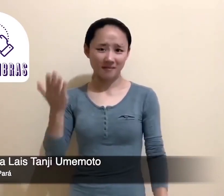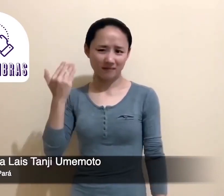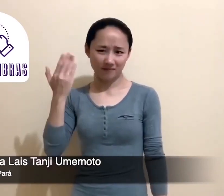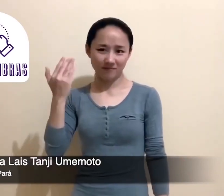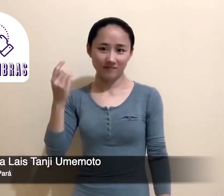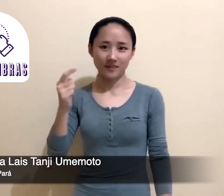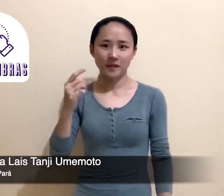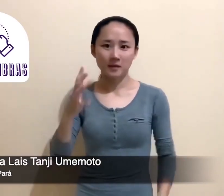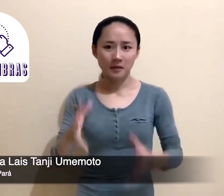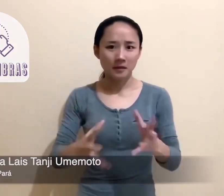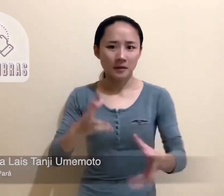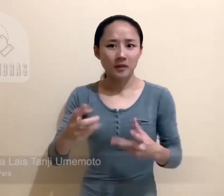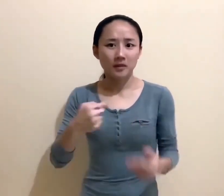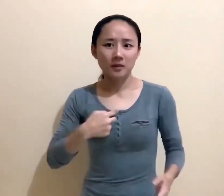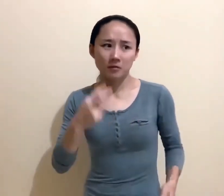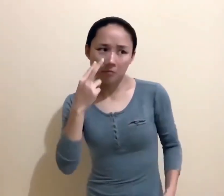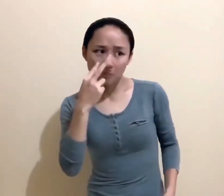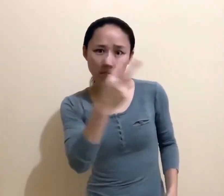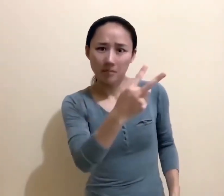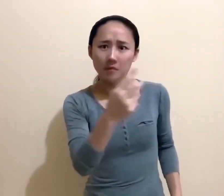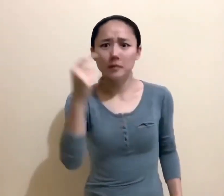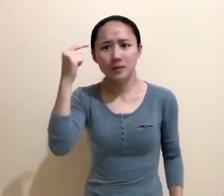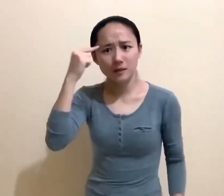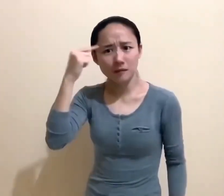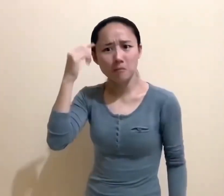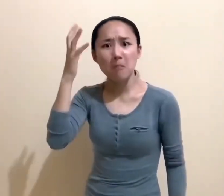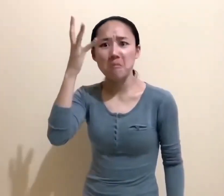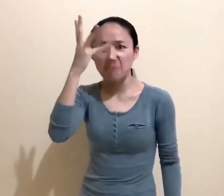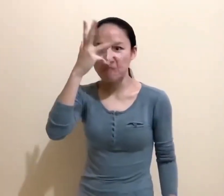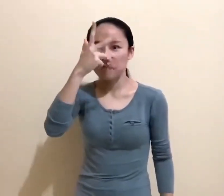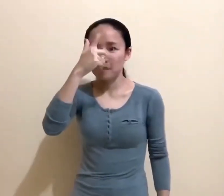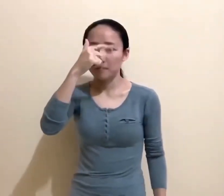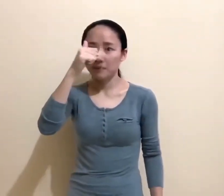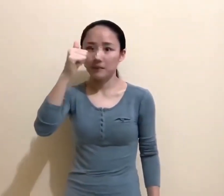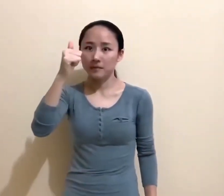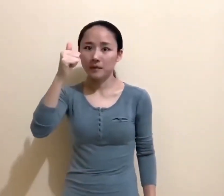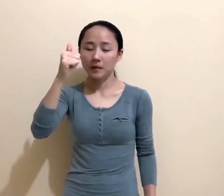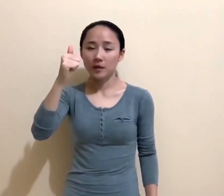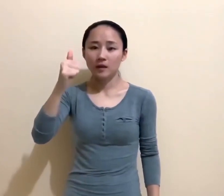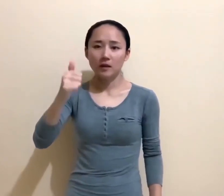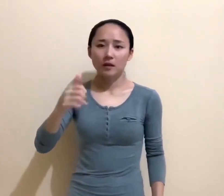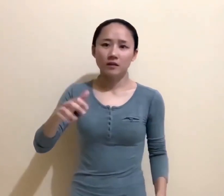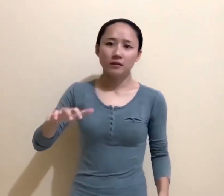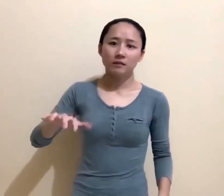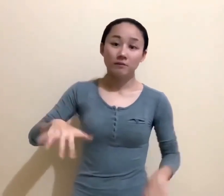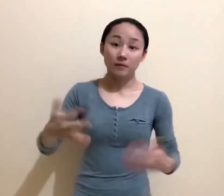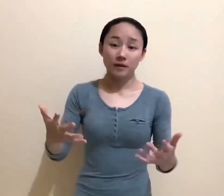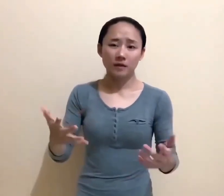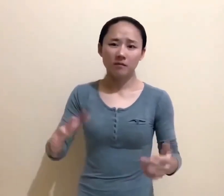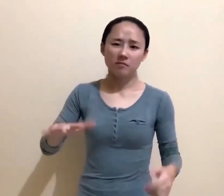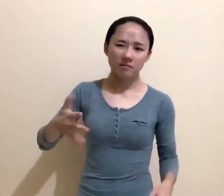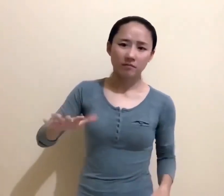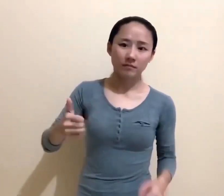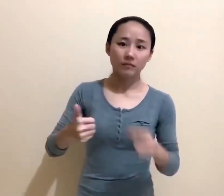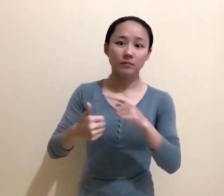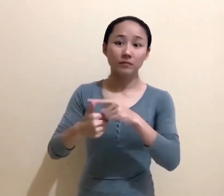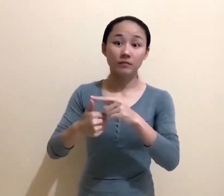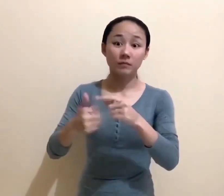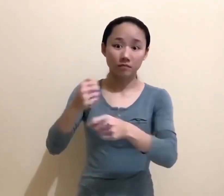algum tempo eu via umas pessoas sinalizarem e eu achei isso muito lindo.